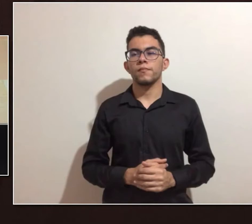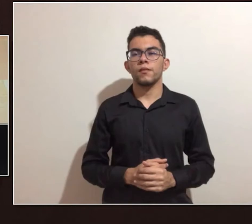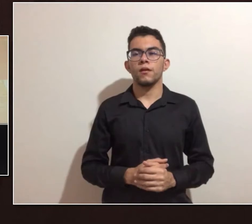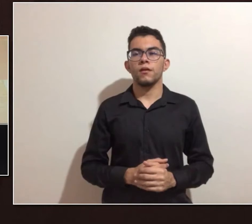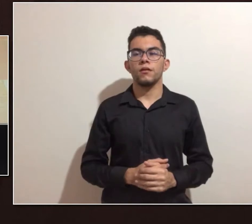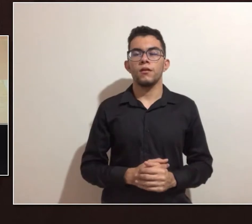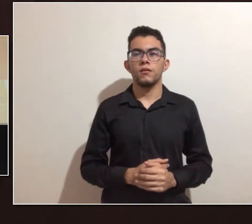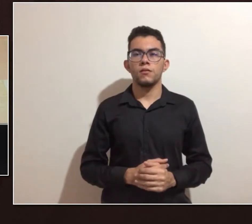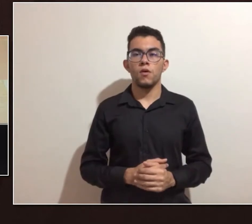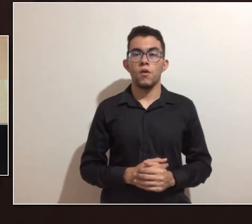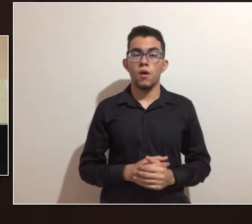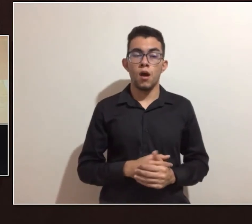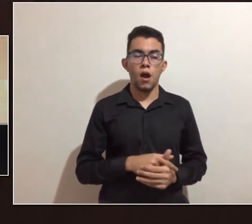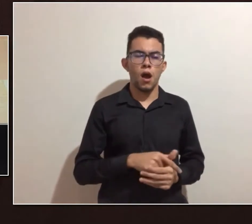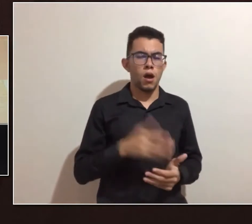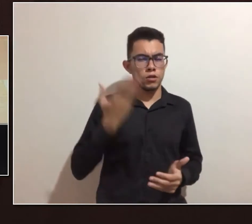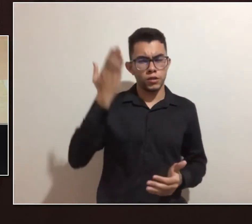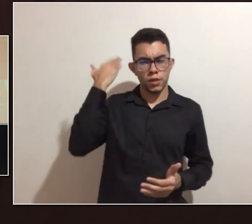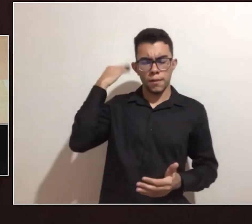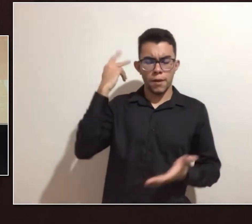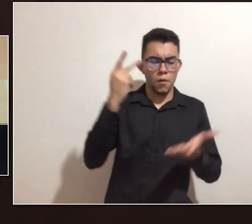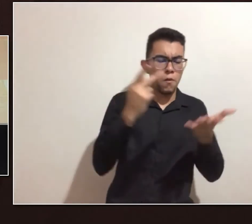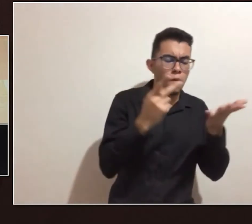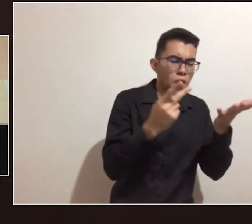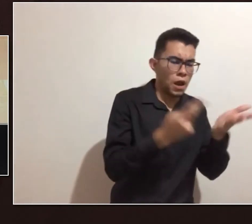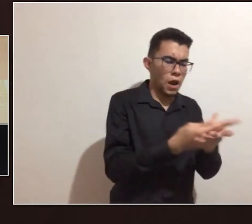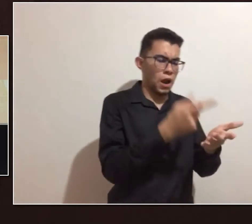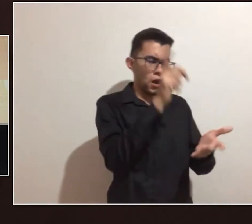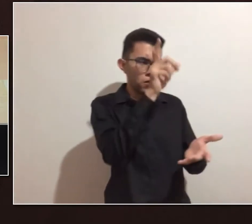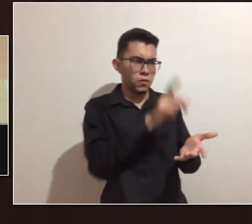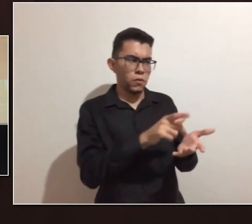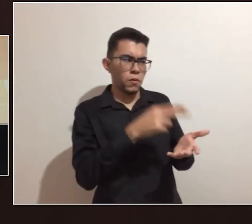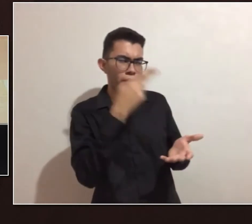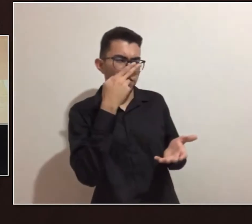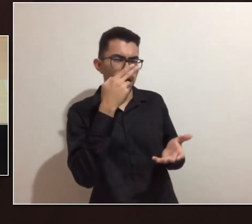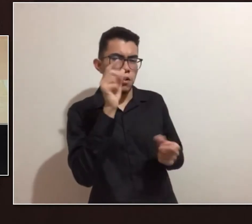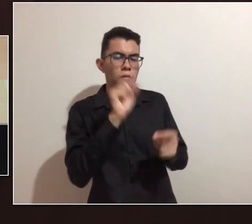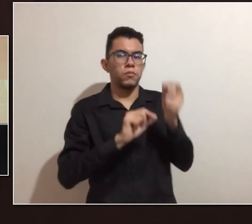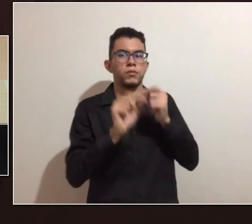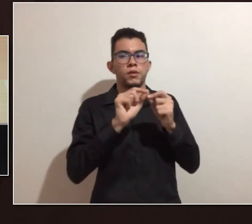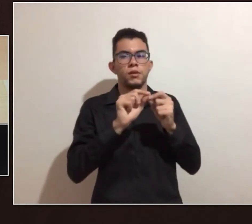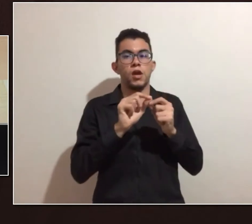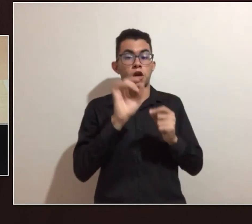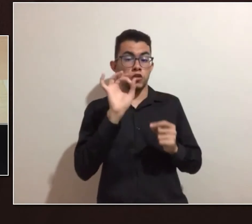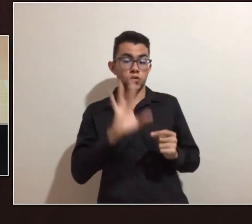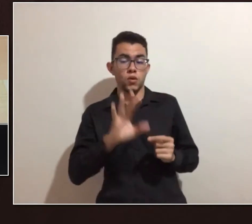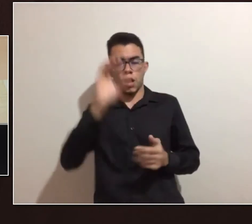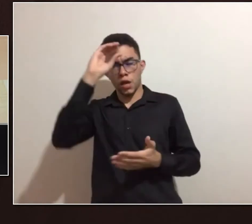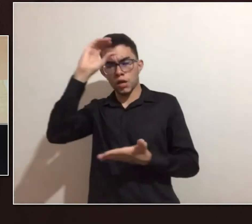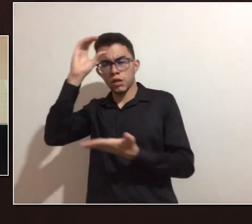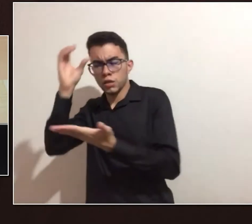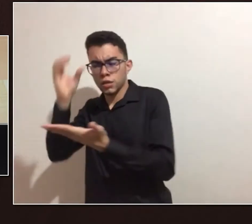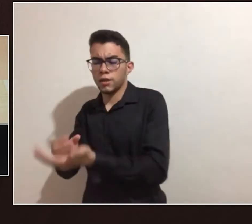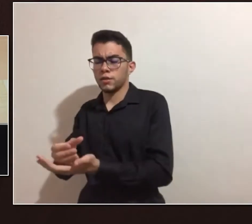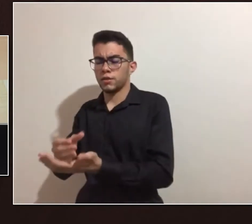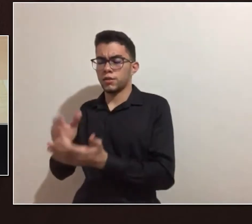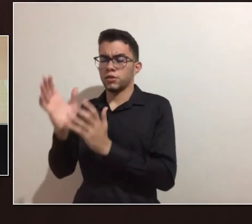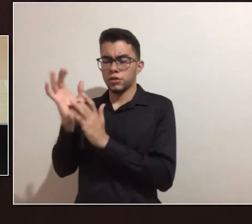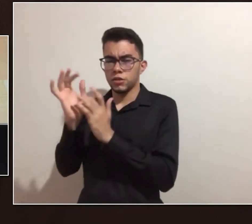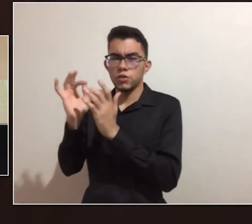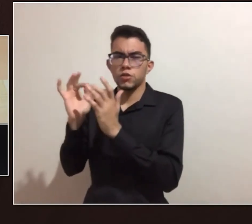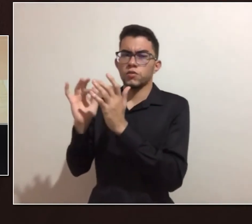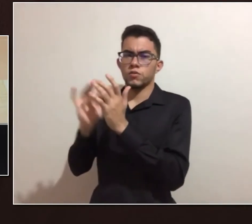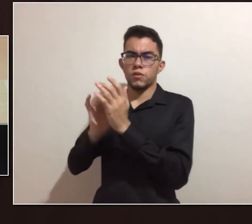Cristo. Esse era o crime deles. E nada mais. Eles eram agressivos na pregação do